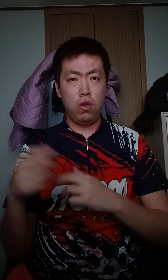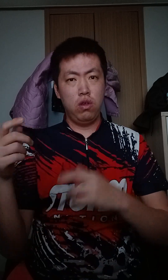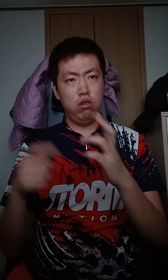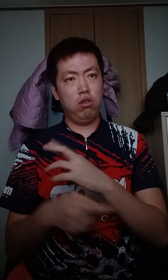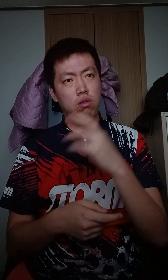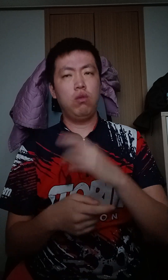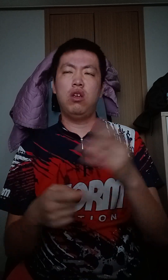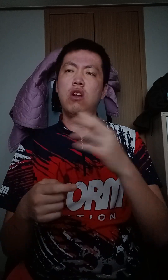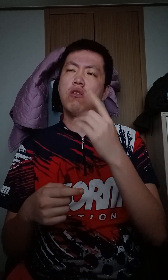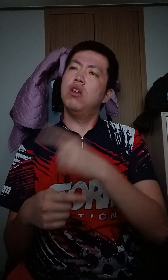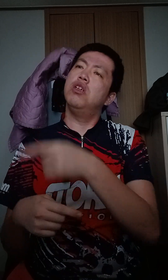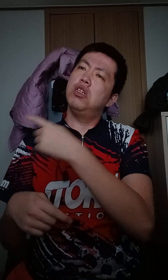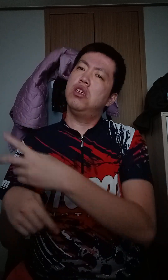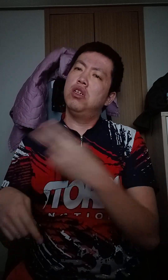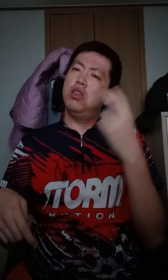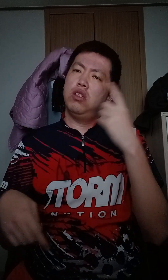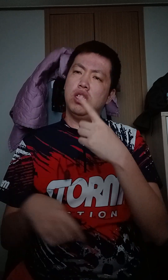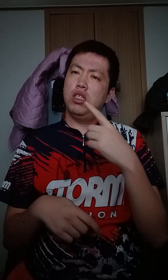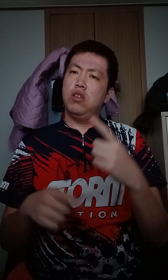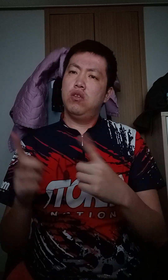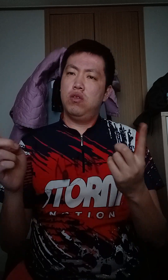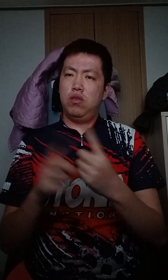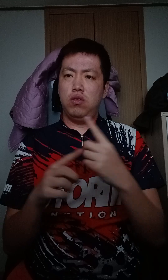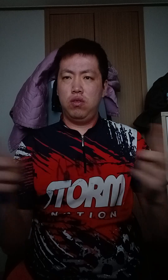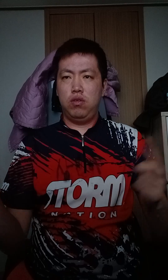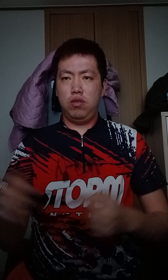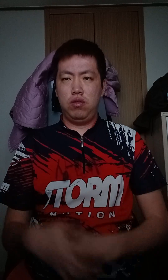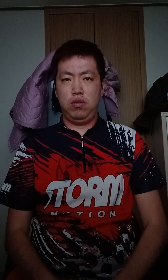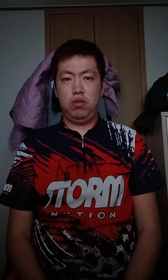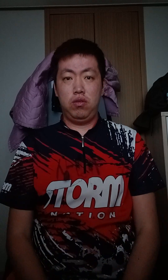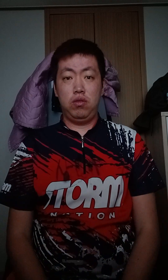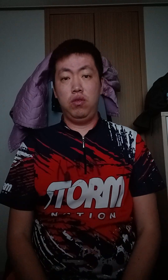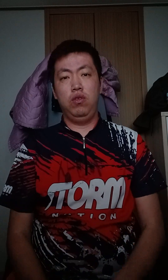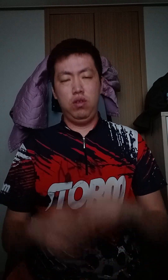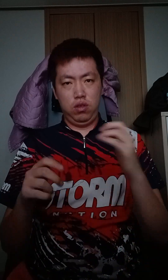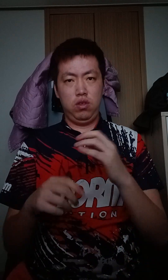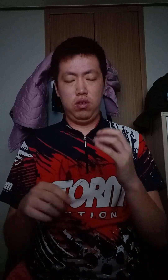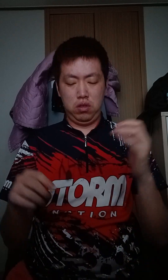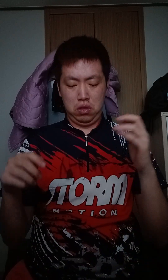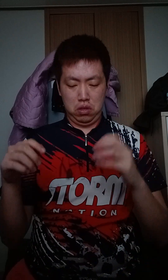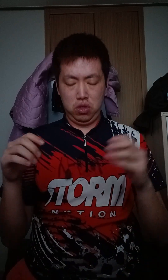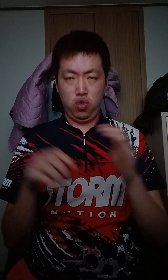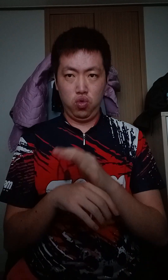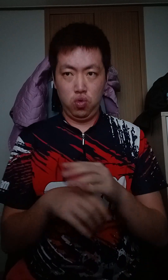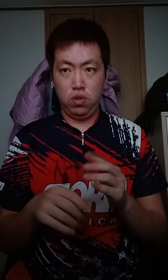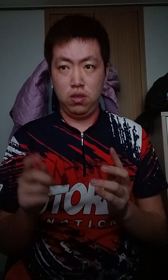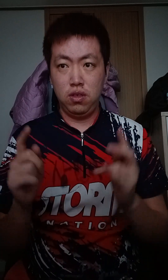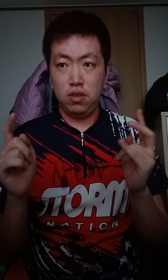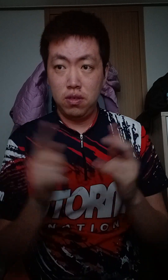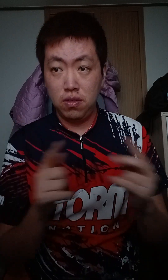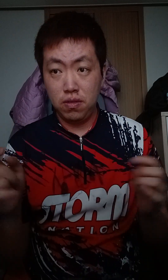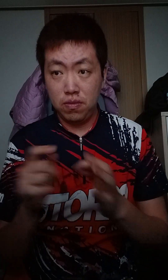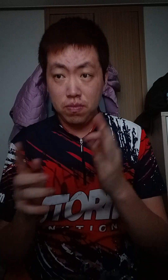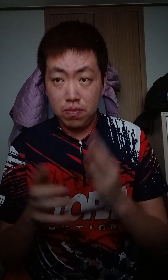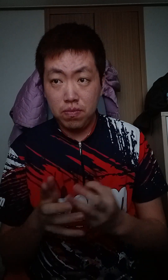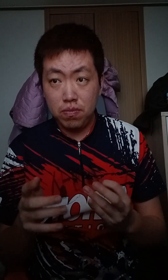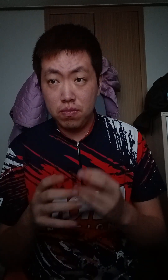권리를 무시한 처사라고 말합니다. 편의시설 하나가 배제됨으로써 이렇게